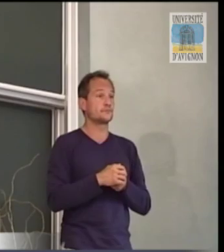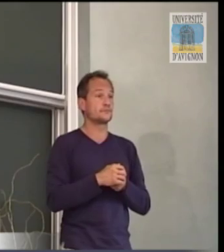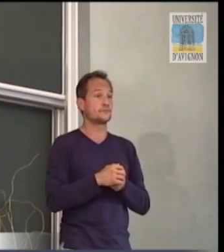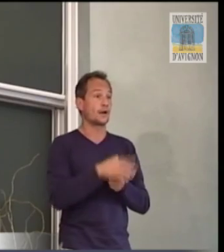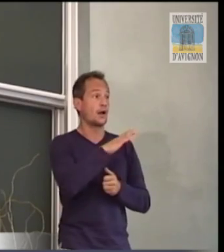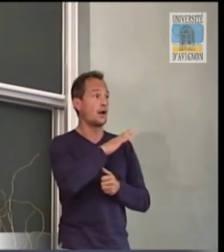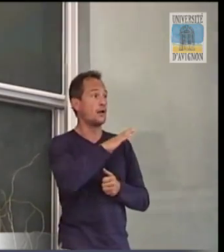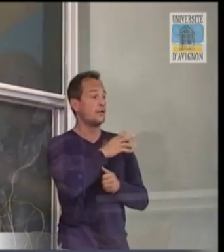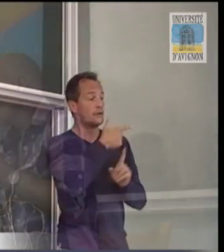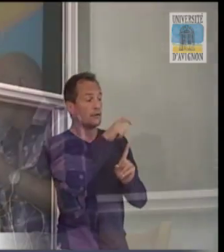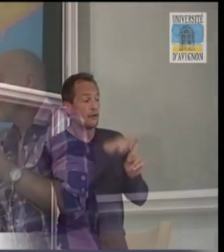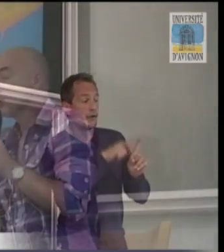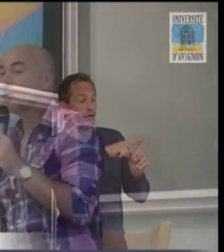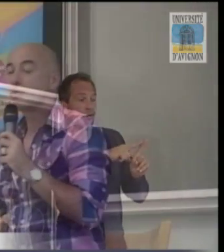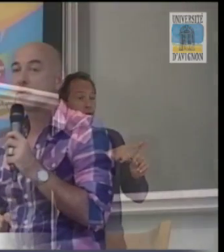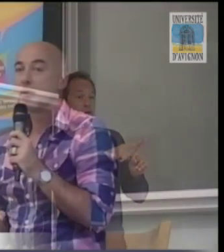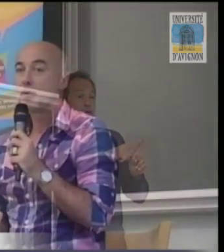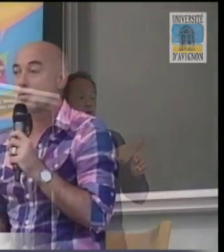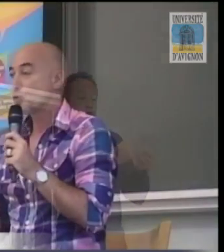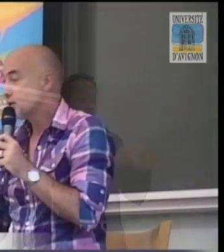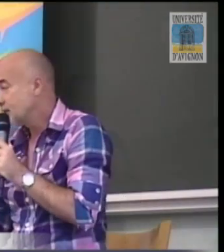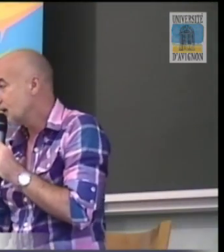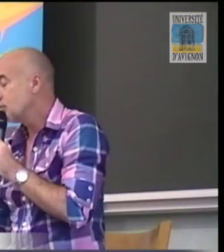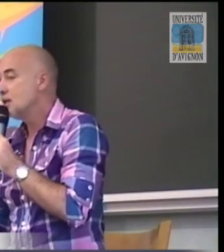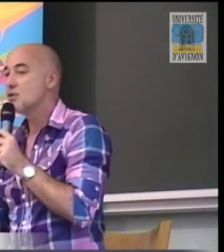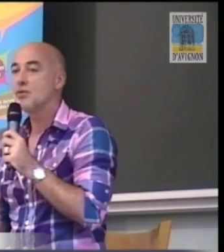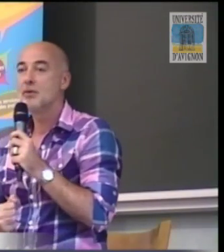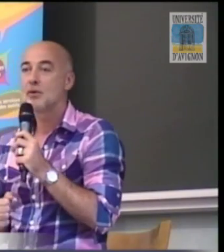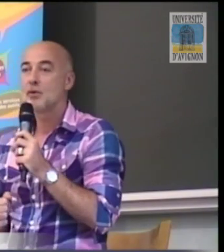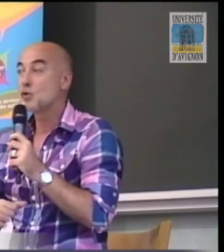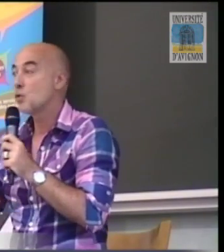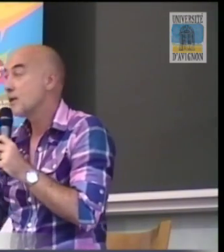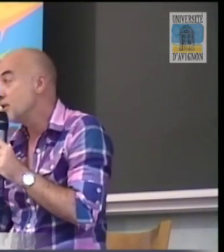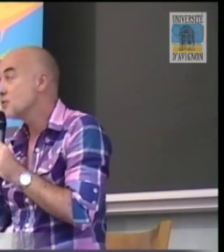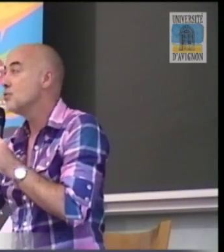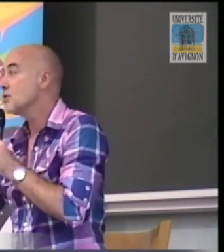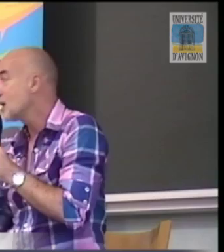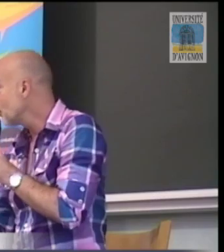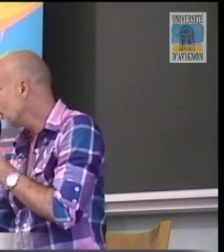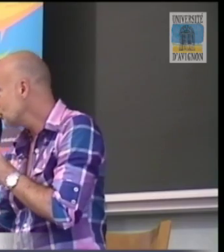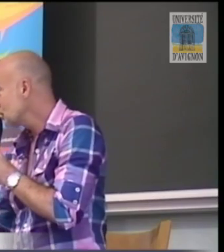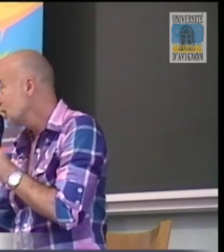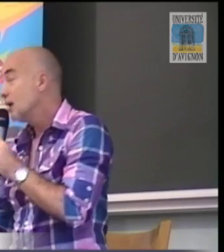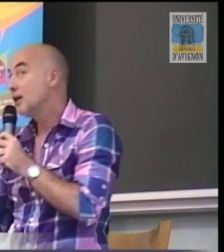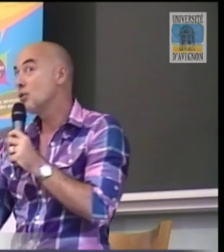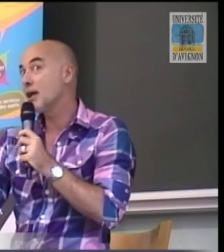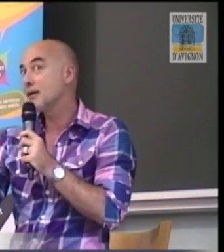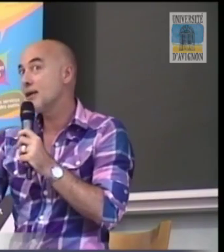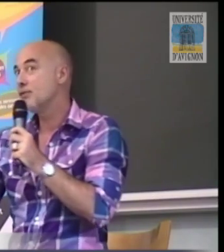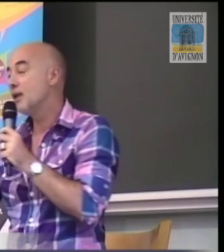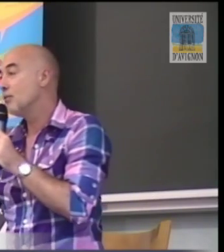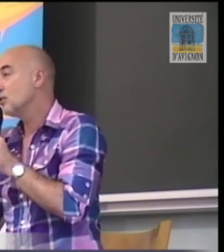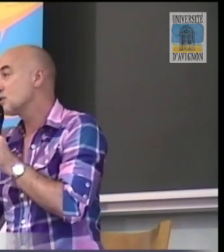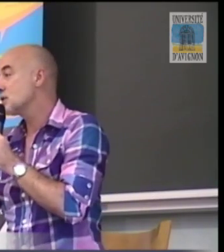chose, que ce soit son impuissance, que ce soit sa détermination, que ce soit sa blessure, sa revanche. Et donc